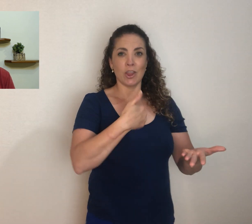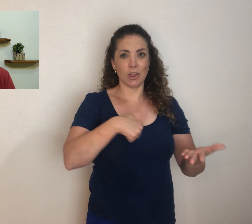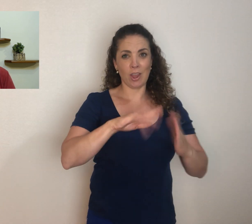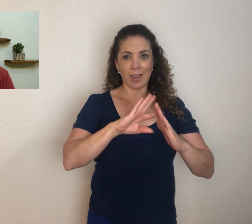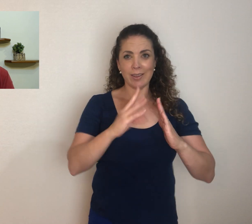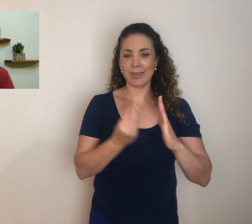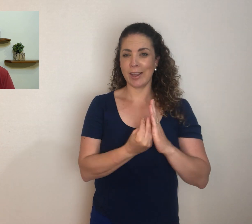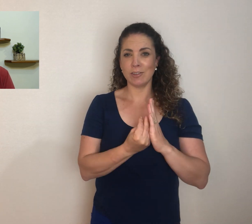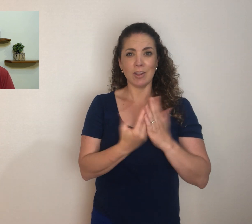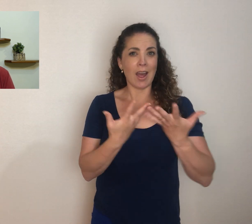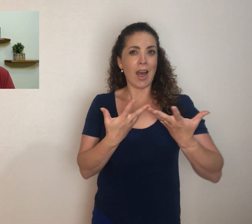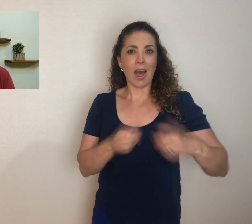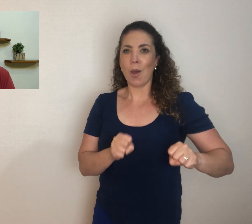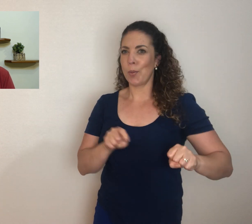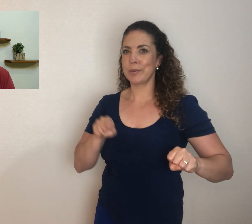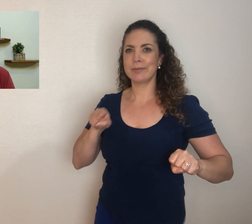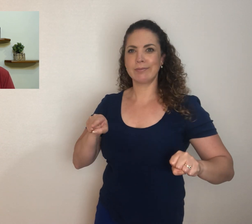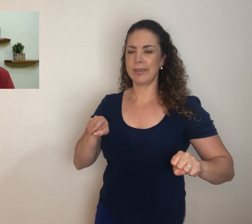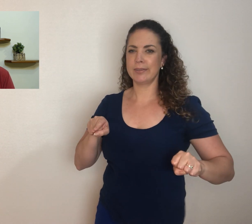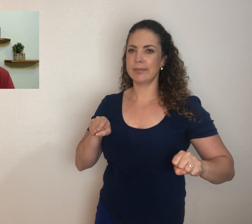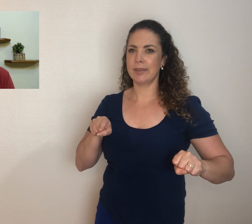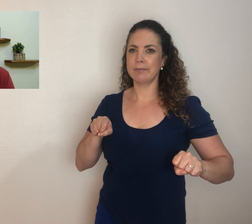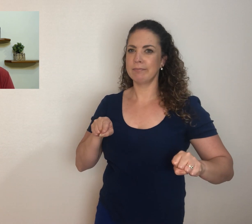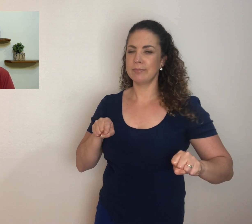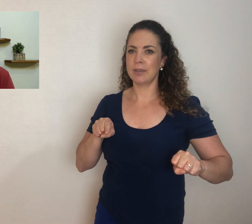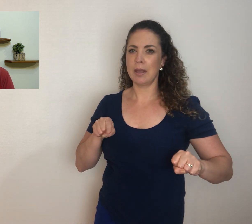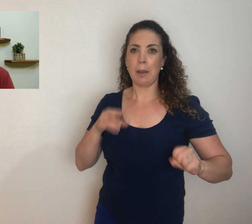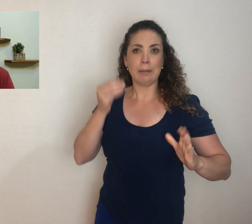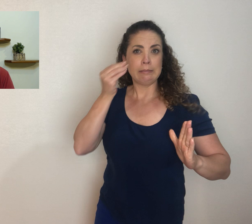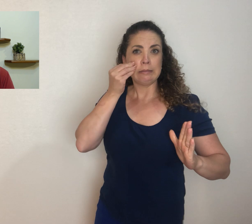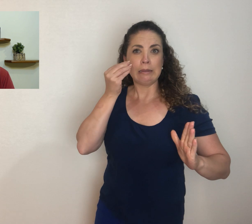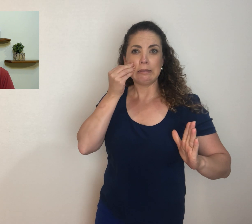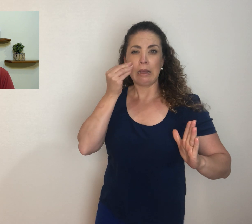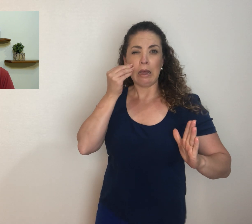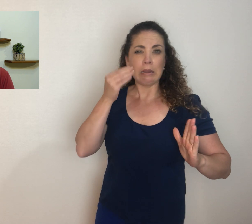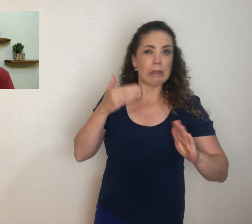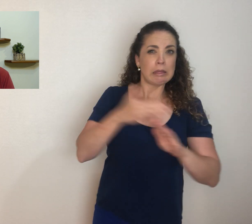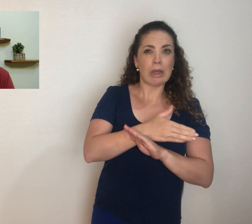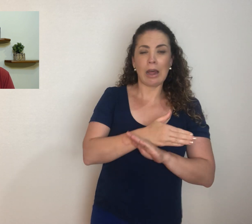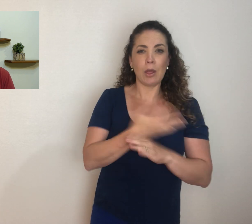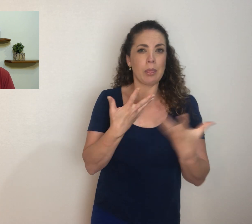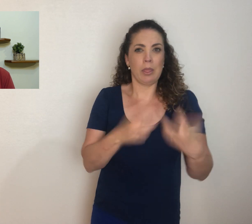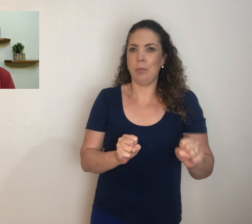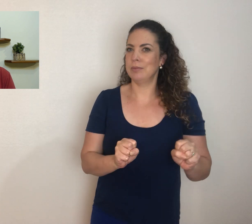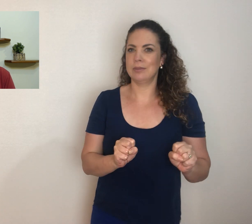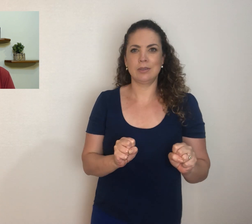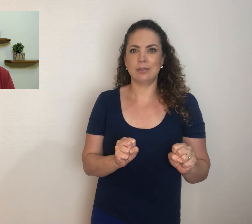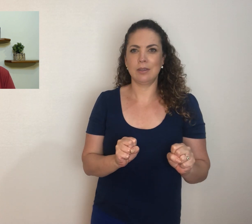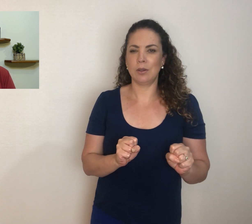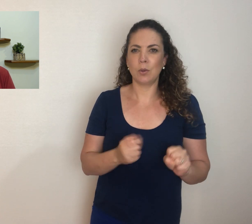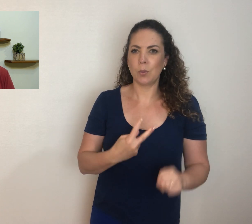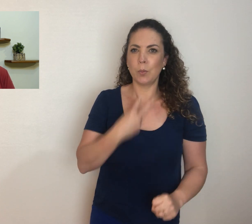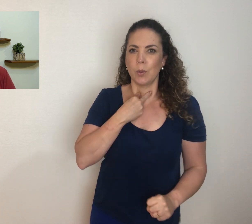tendência entre e se aproxime à igreja. Precisamos lutar contra ela. Depois, o texto